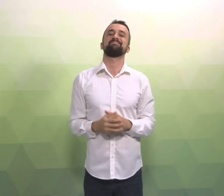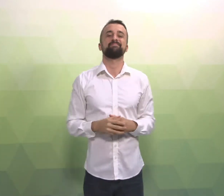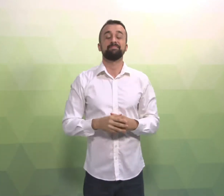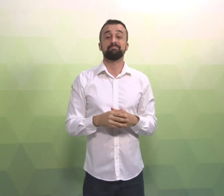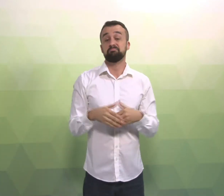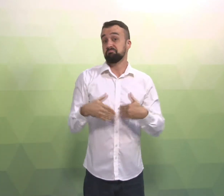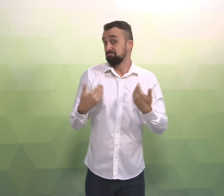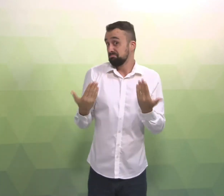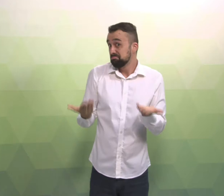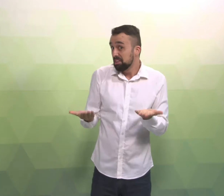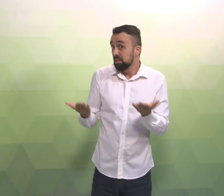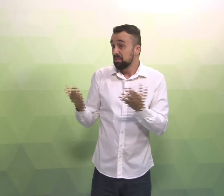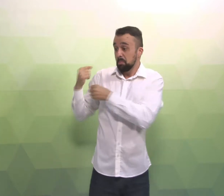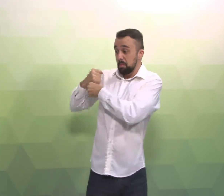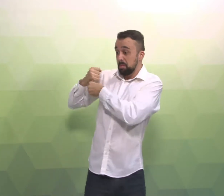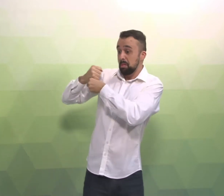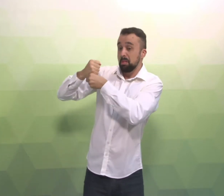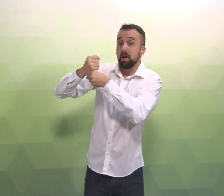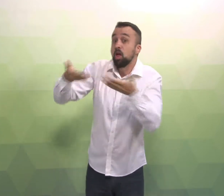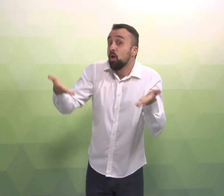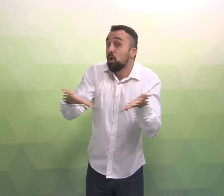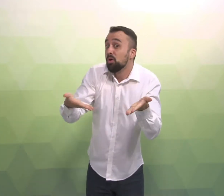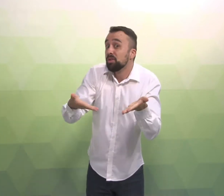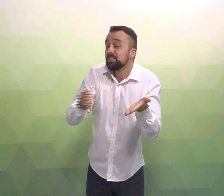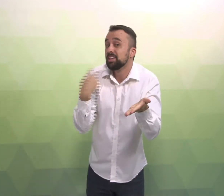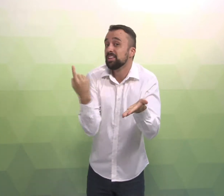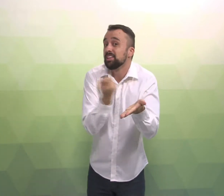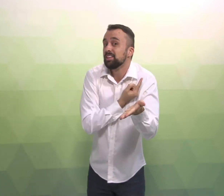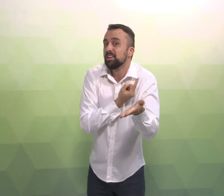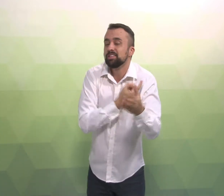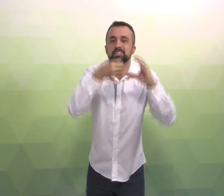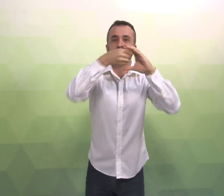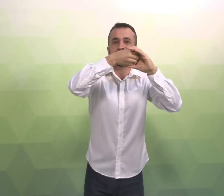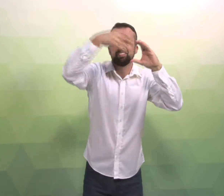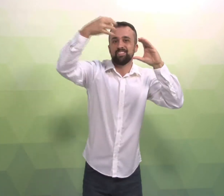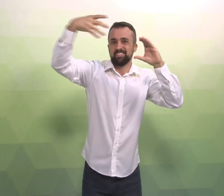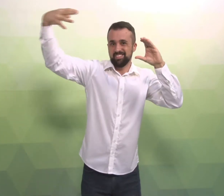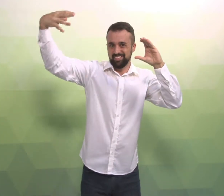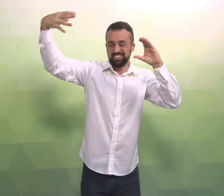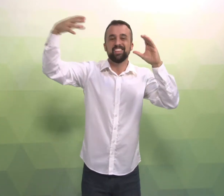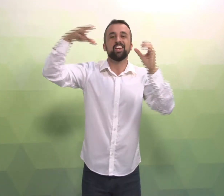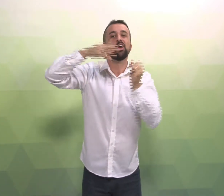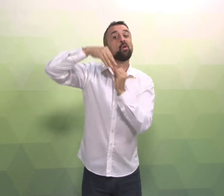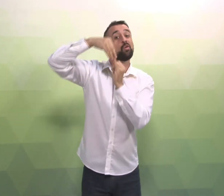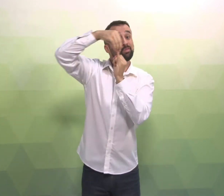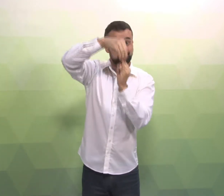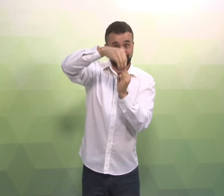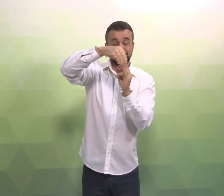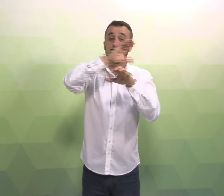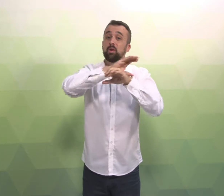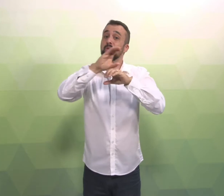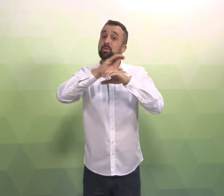desenvolveu e foi valorizada cada vez mais pelos anos. Tanto é que estamos